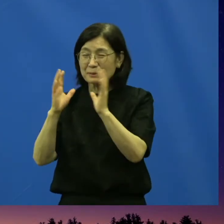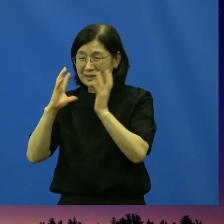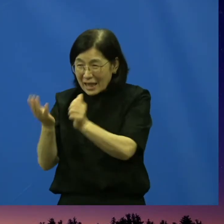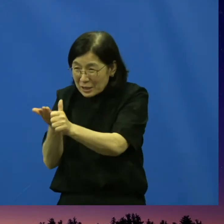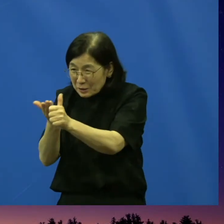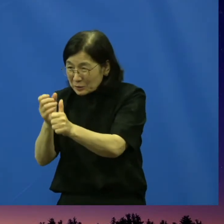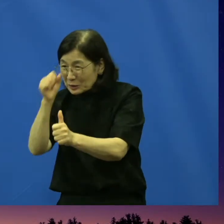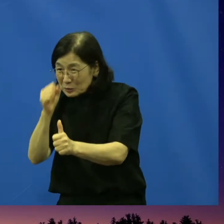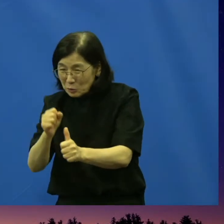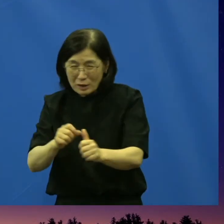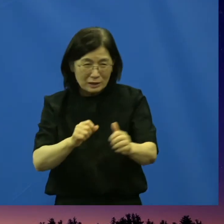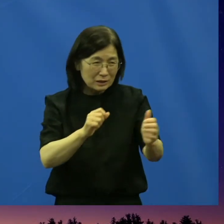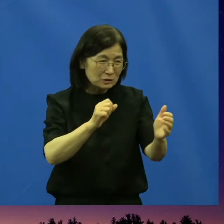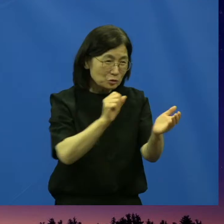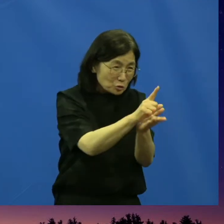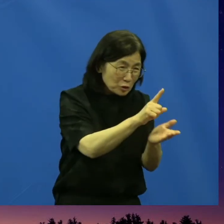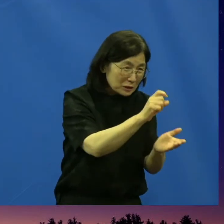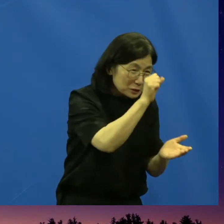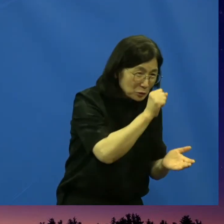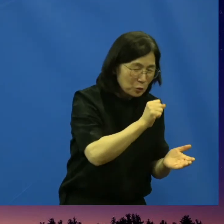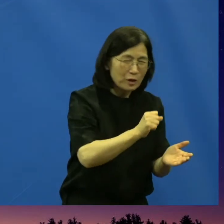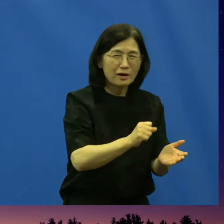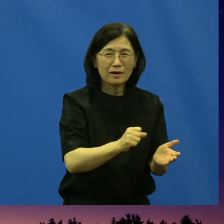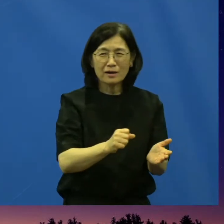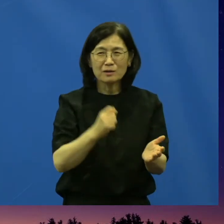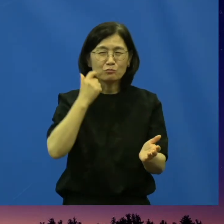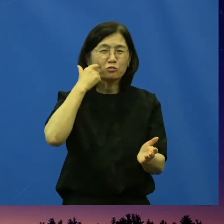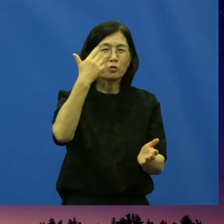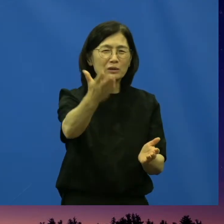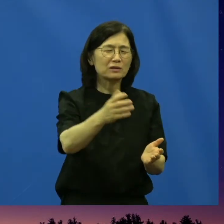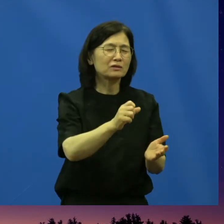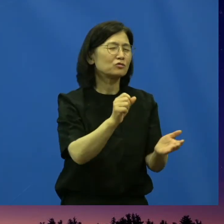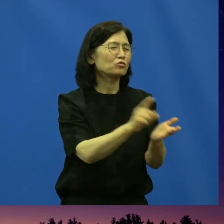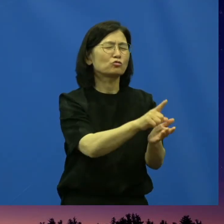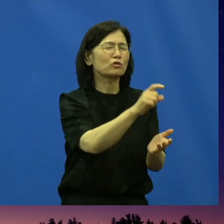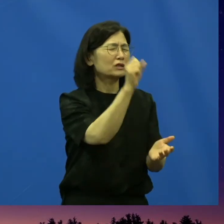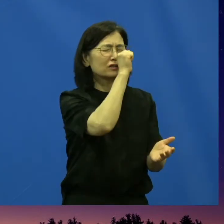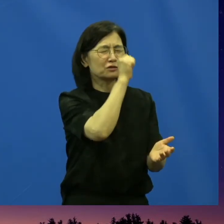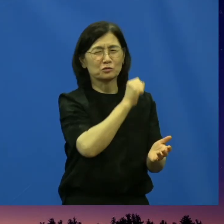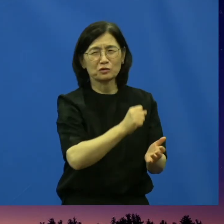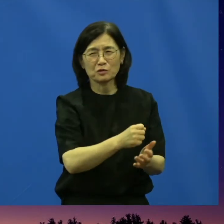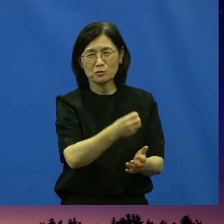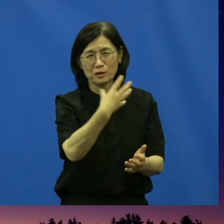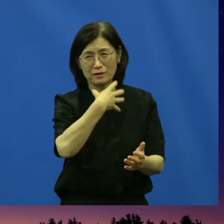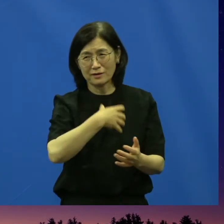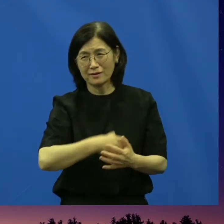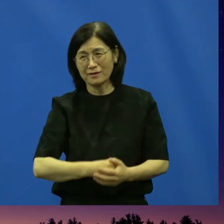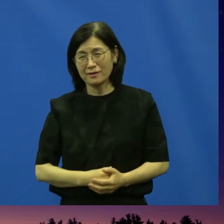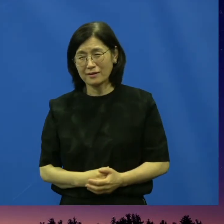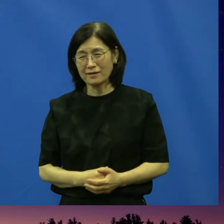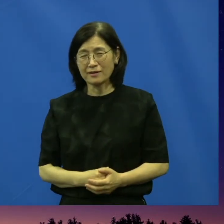얼마나 힘드는지. 여러분, 우리는 기댈 곳이 없어요. 친구에게 기대 보세요.